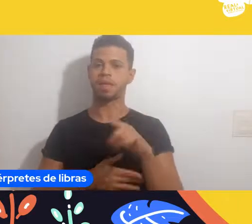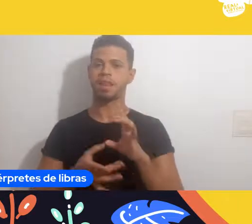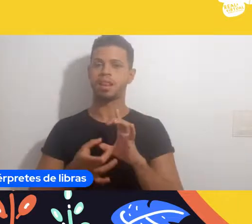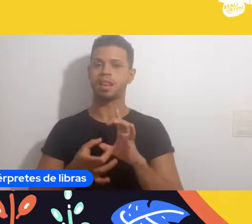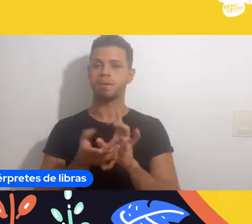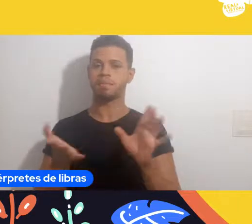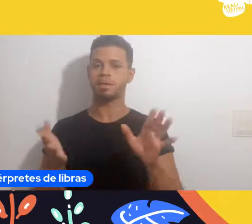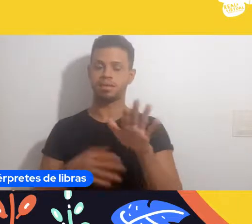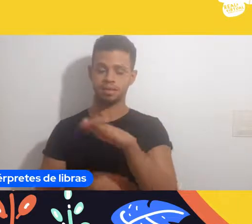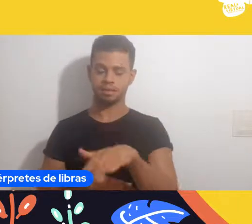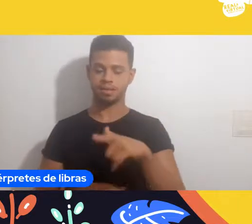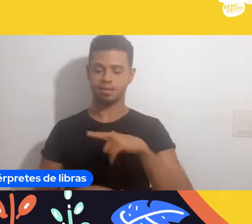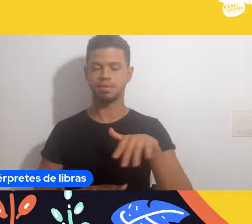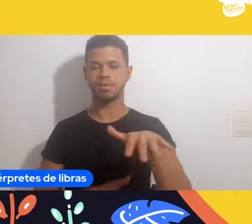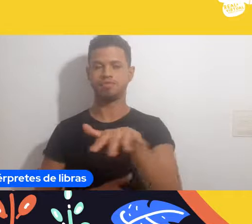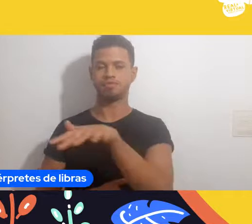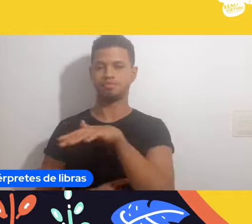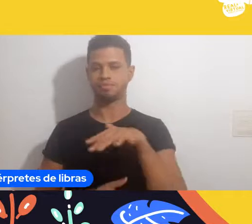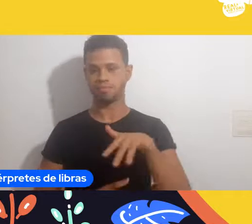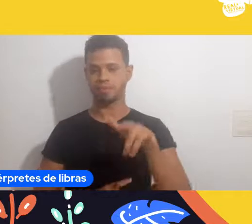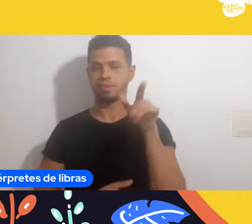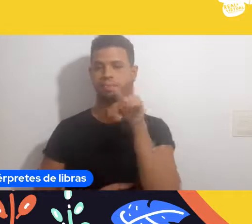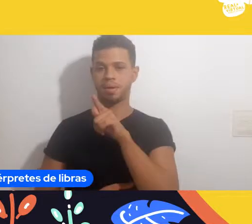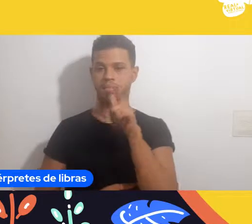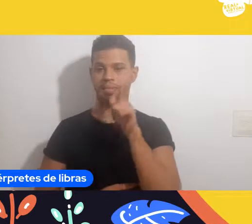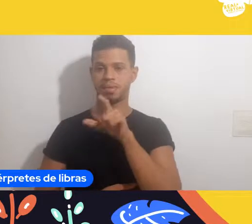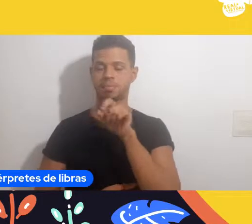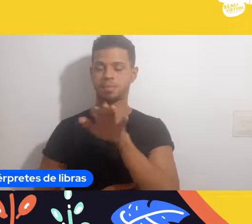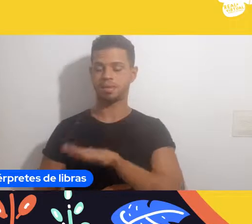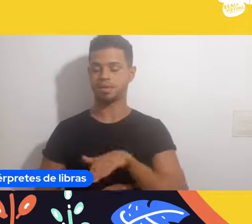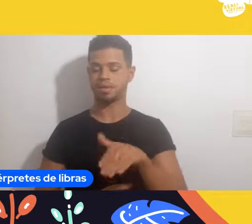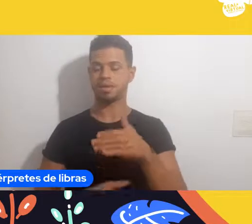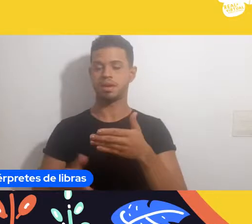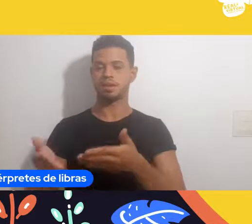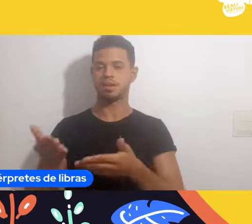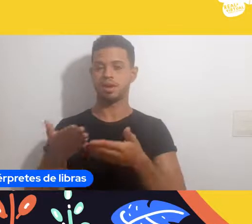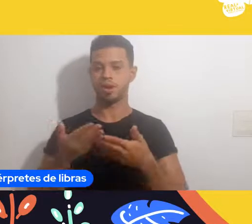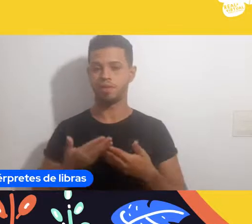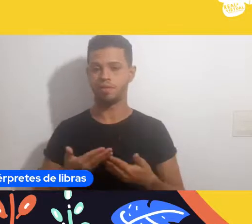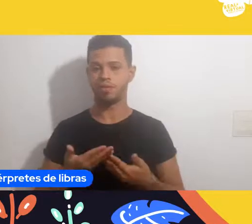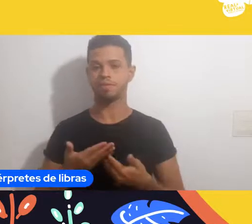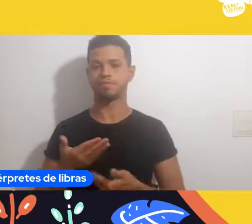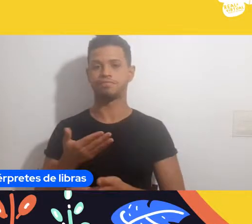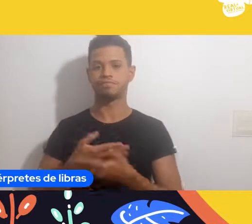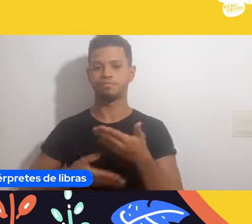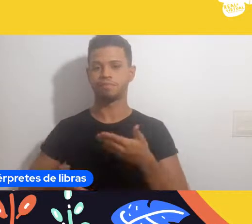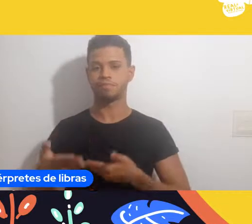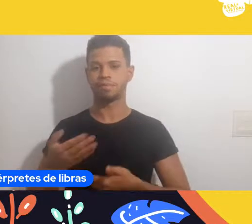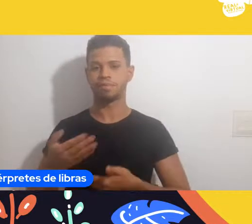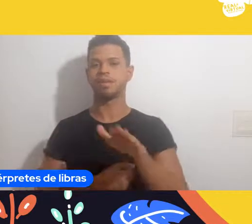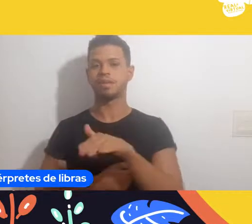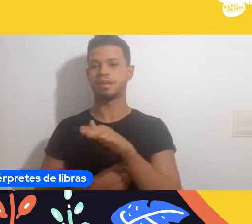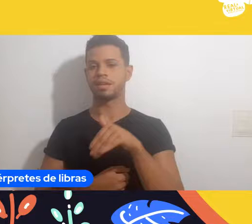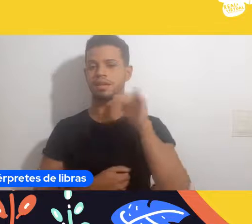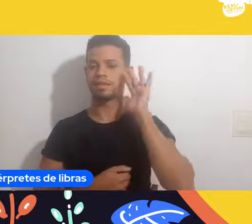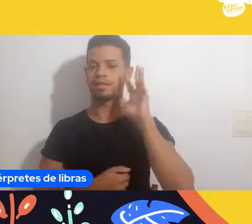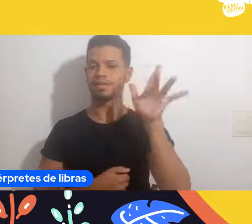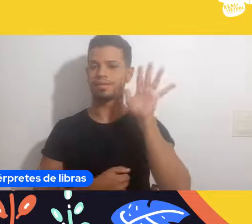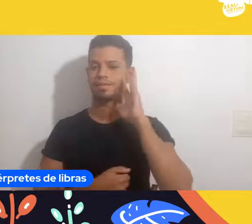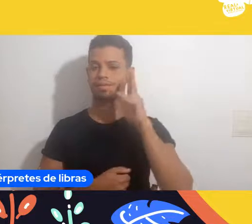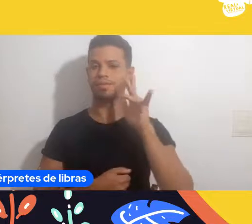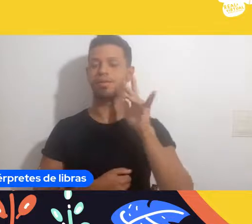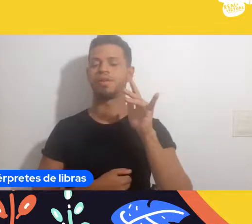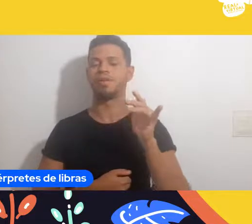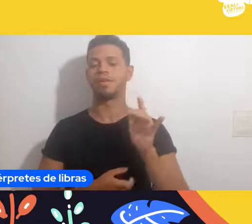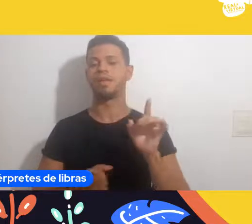ganhe espaço. Permitir que a criança convide, permitir que a criança fantasie. E aí,